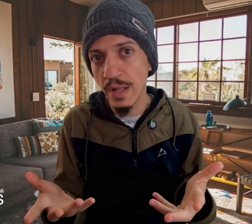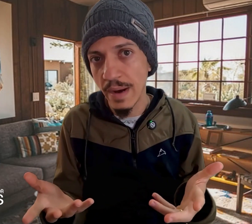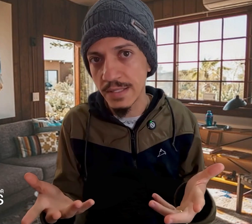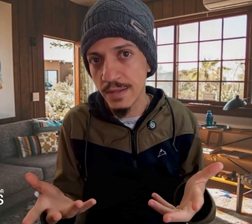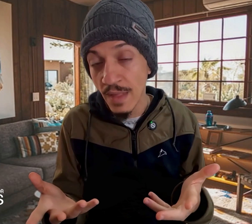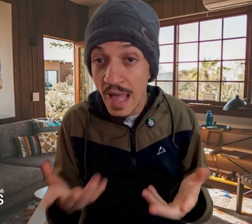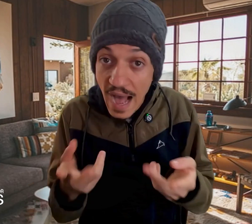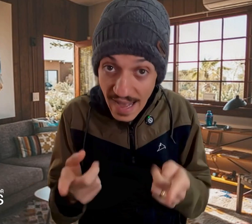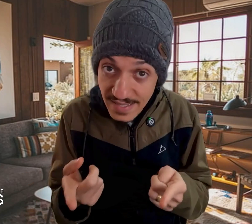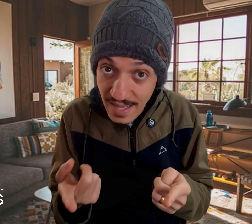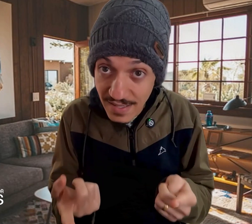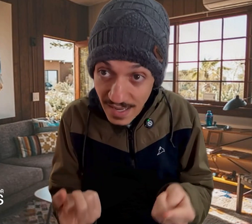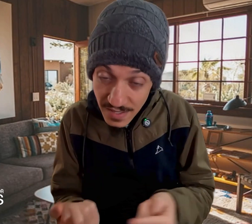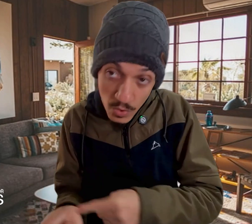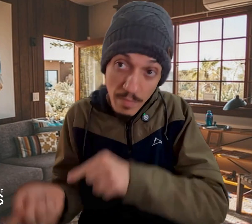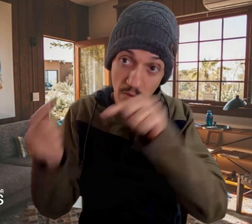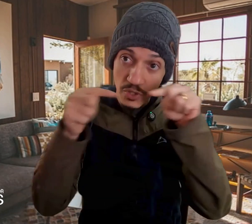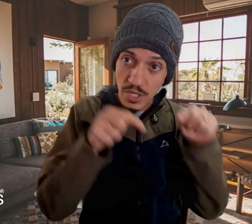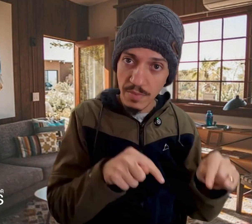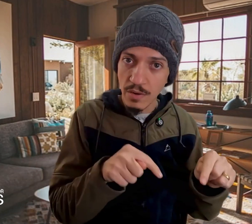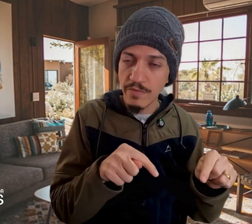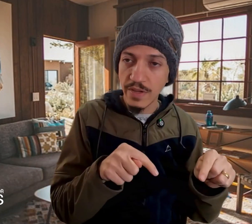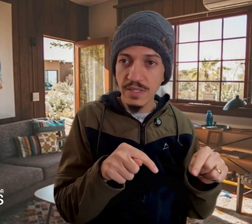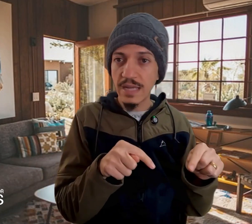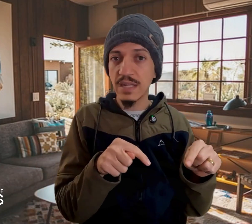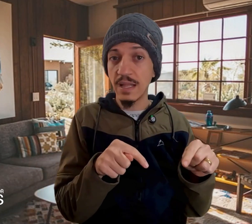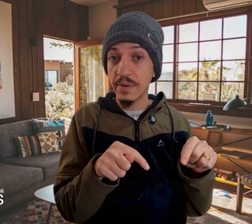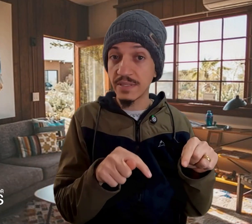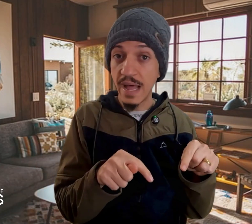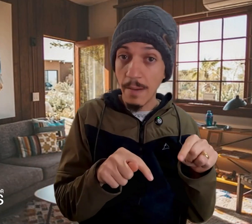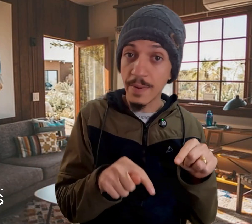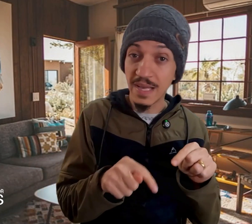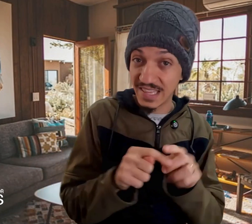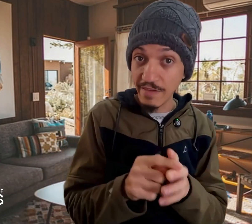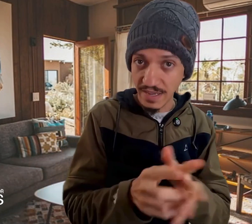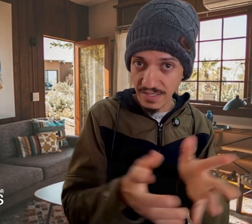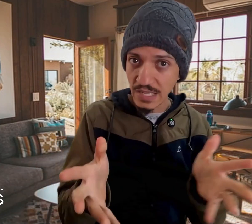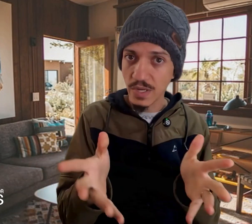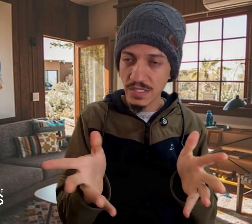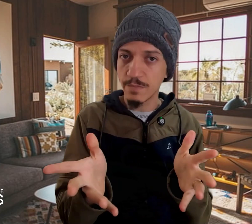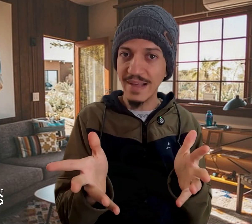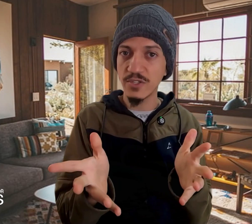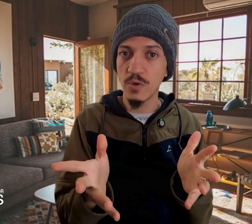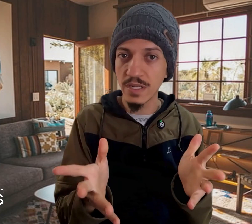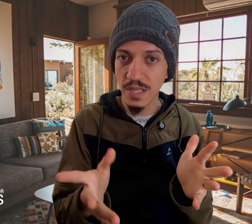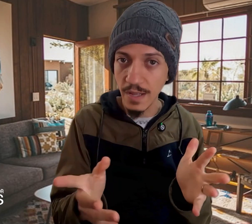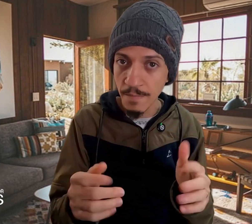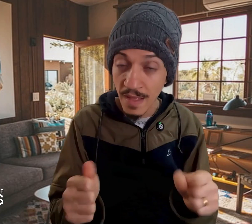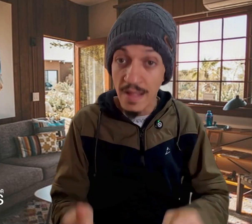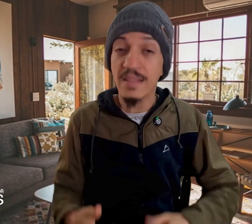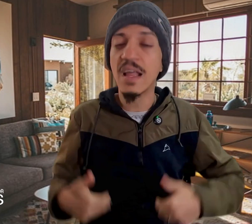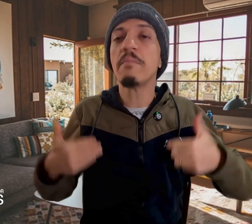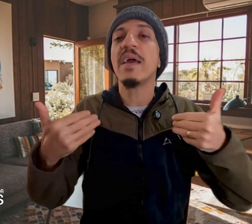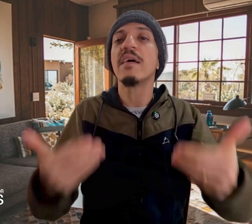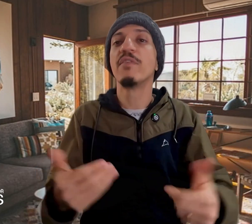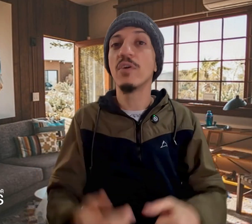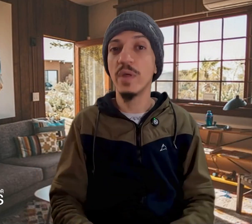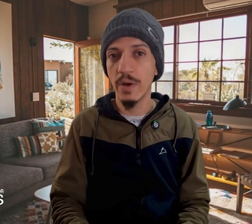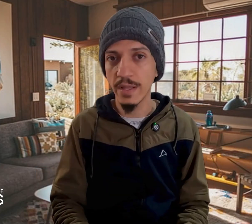mais. A sinalização do meu time na Universidade da Libras na época, que teve acesso a esses bastidores aí, também evoluiu ainda mais.